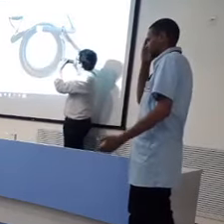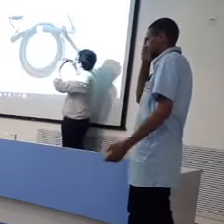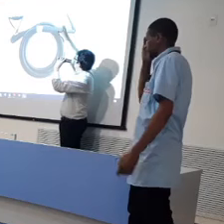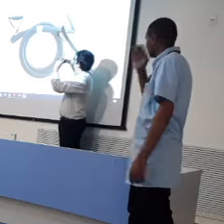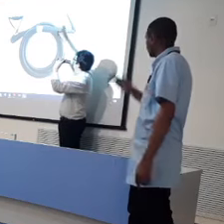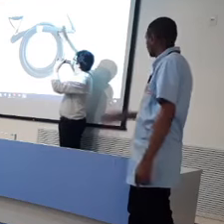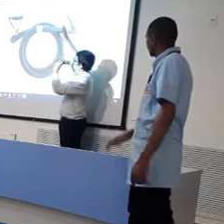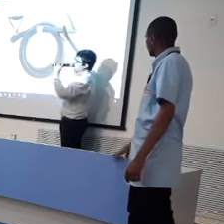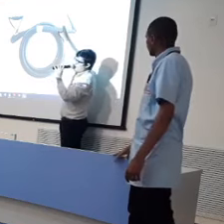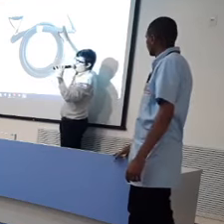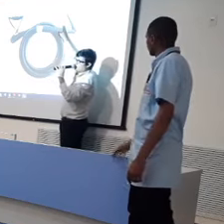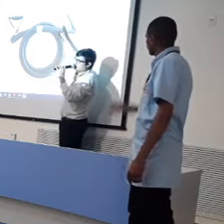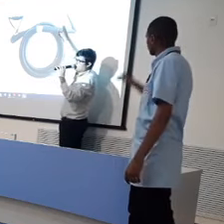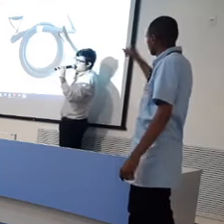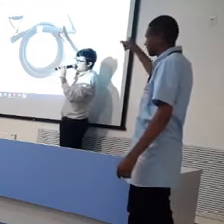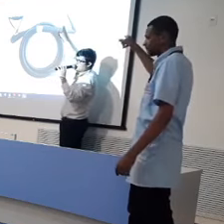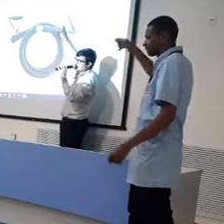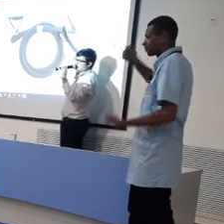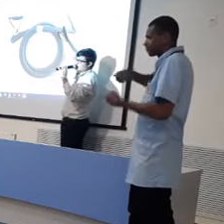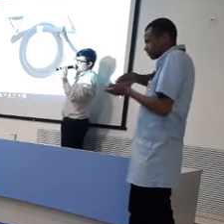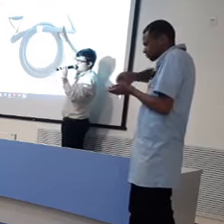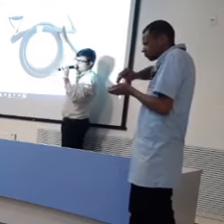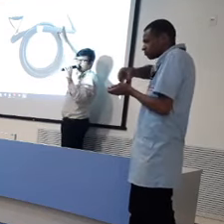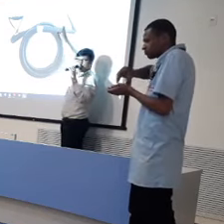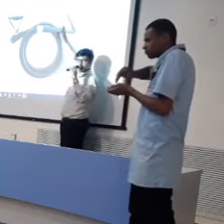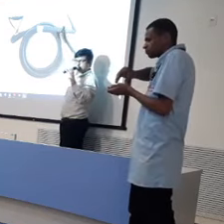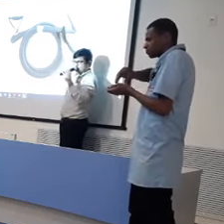Cada vez que você vai soldar, você abre a válvula de gás.